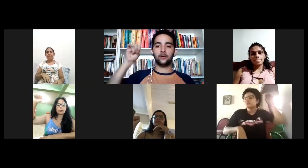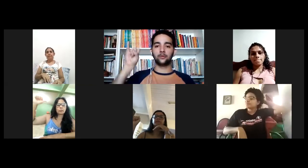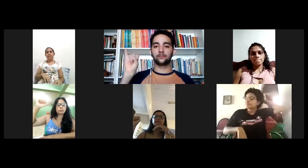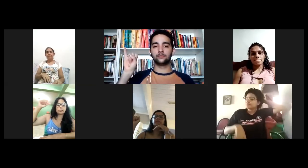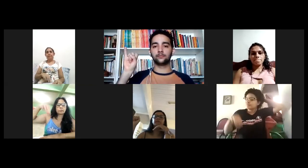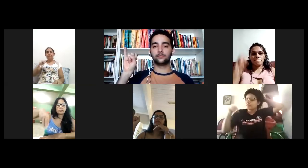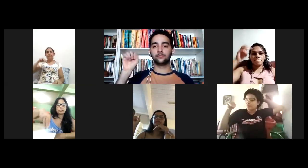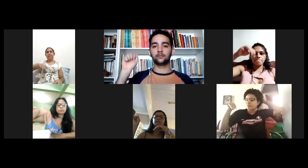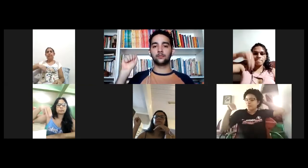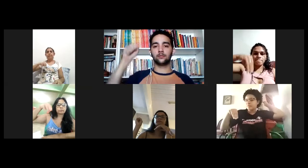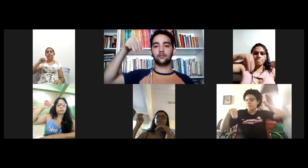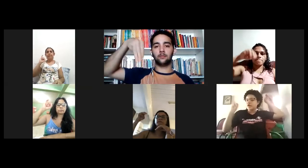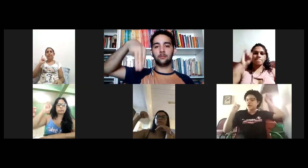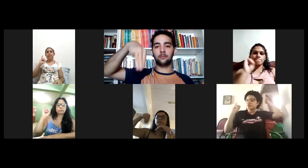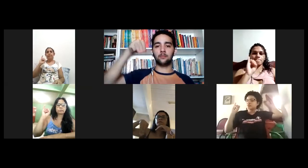Maio.